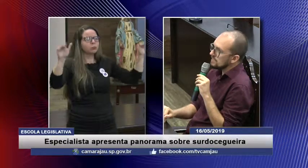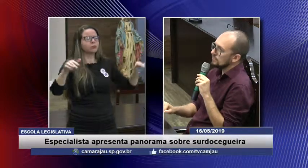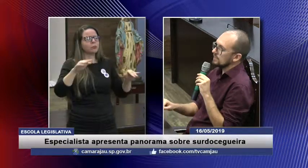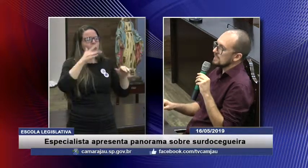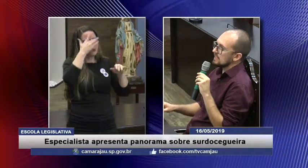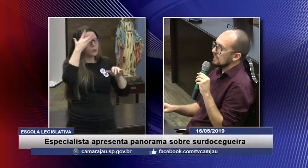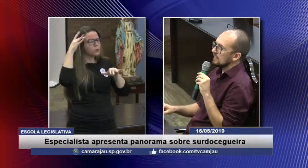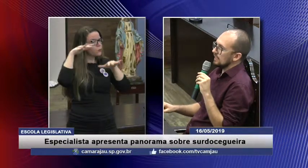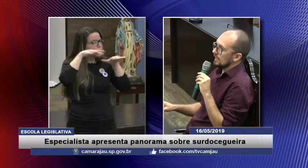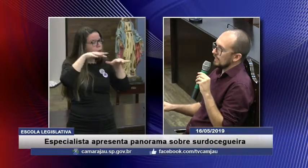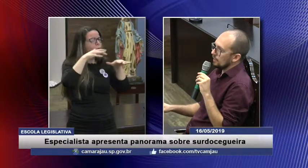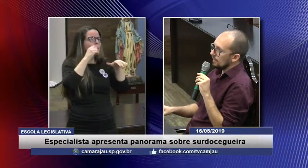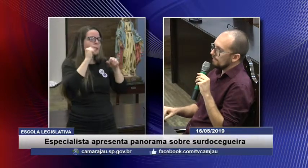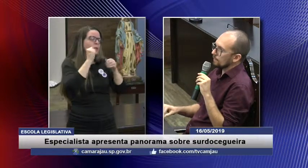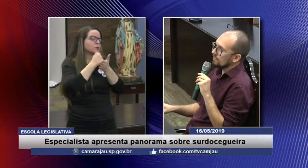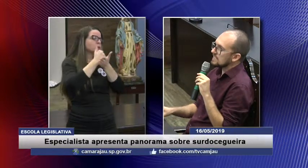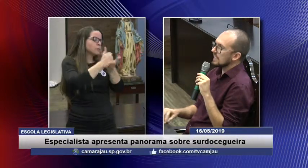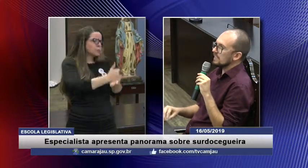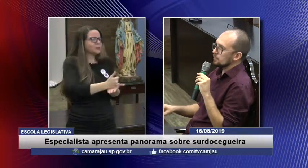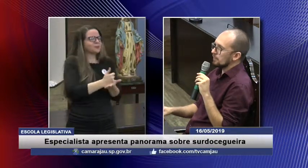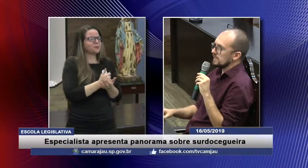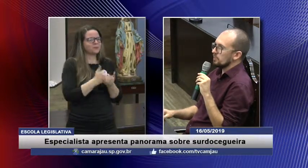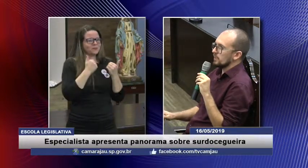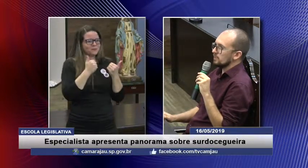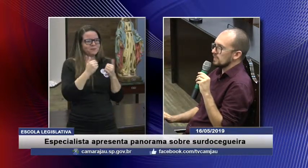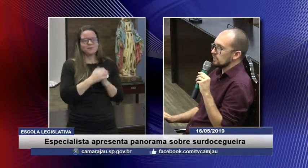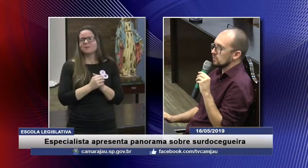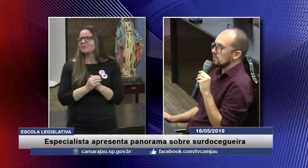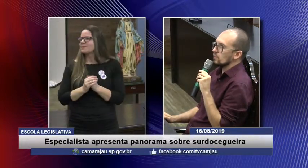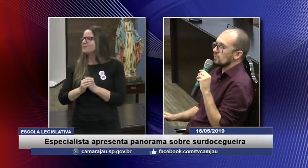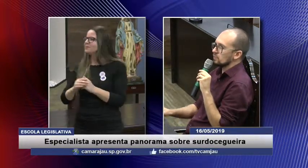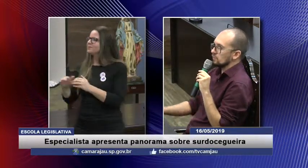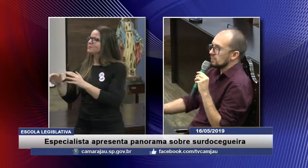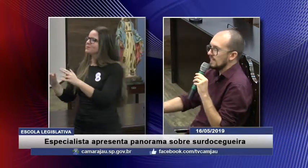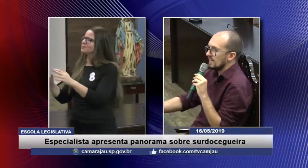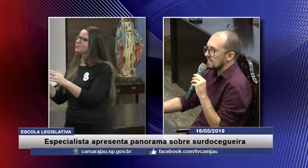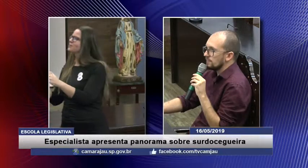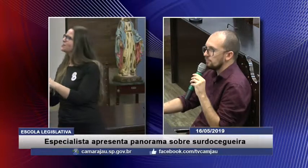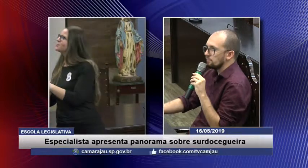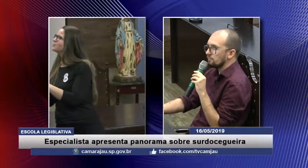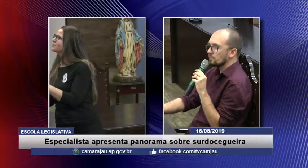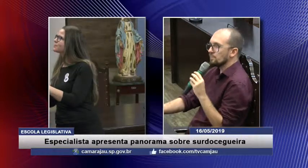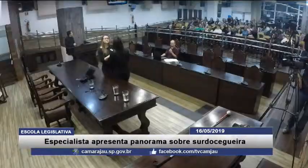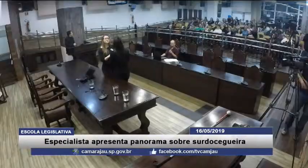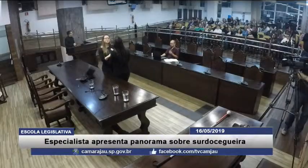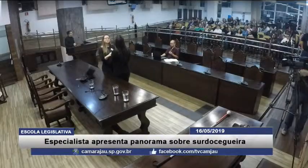para o Brasil, trazer novas ideias para o Brasil para ajudar as pessoas com surdo-cegueira.